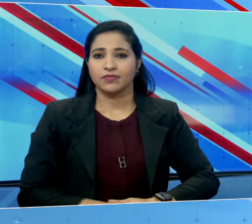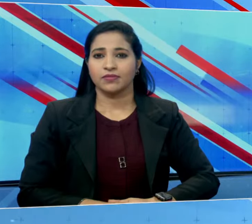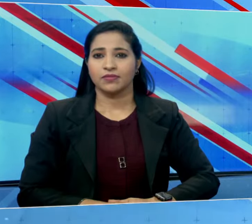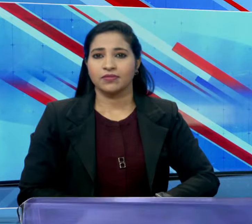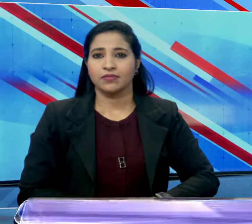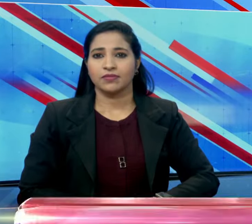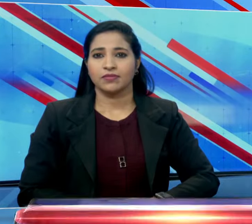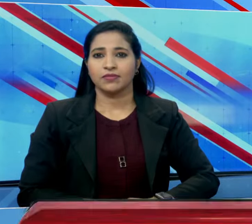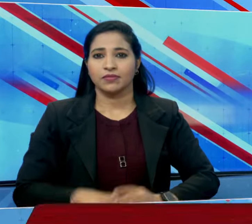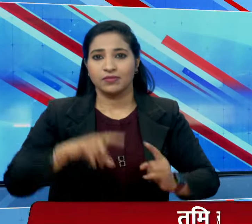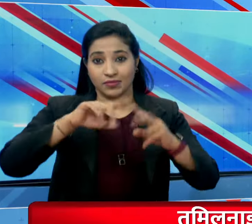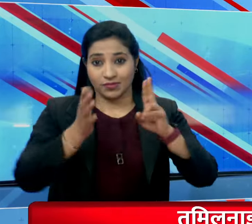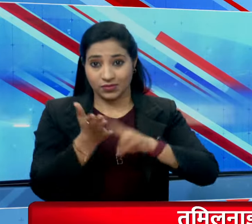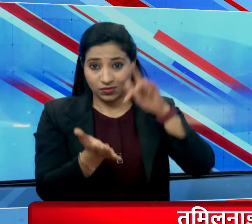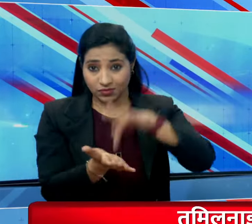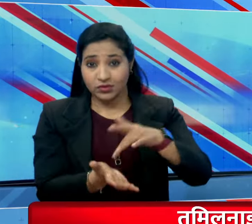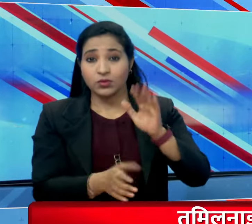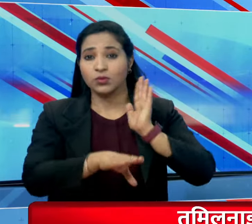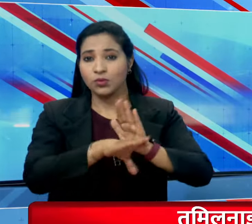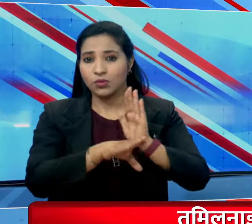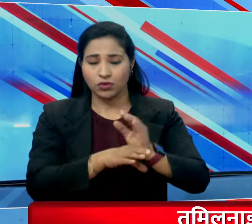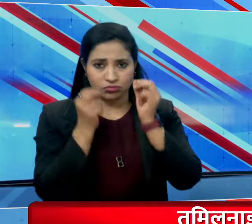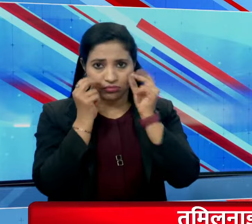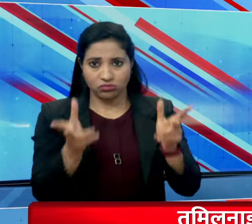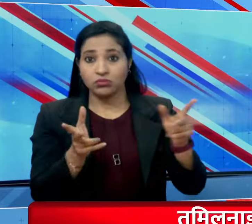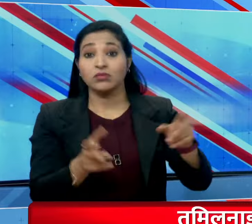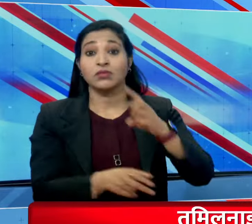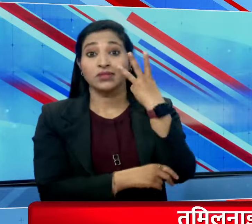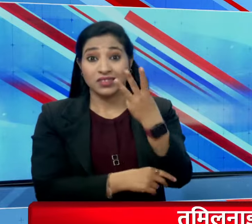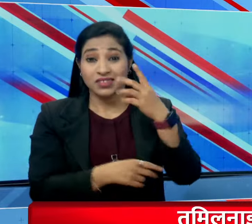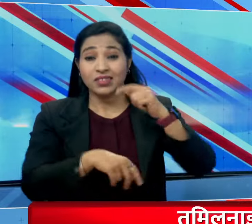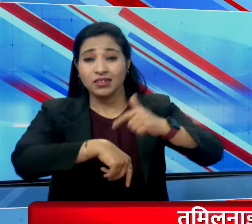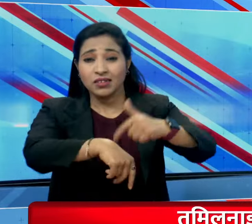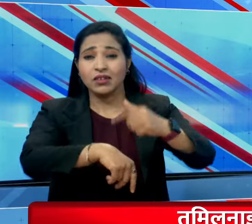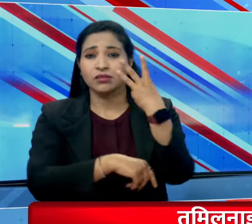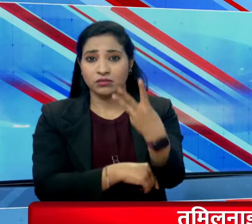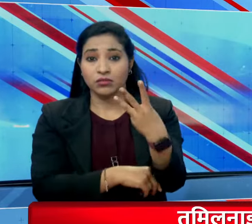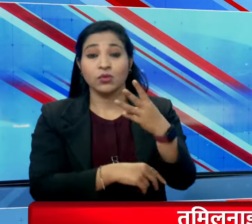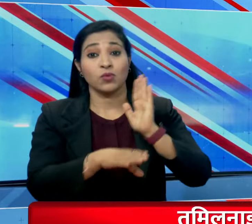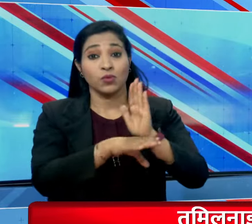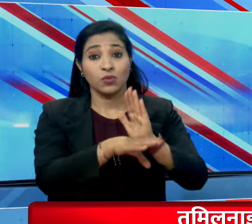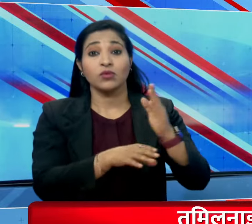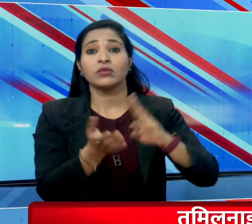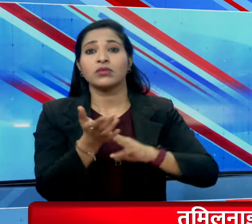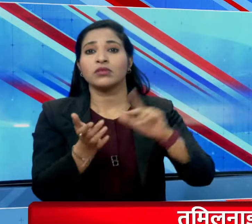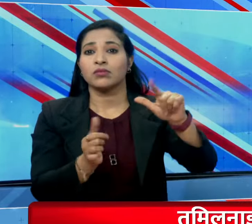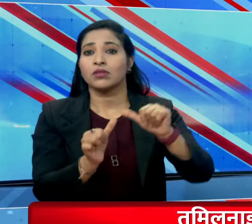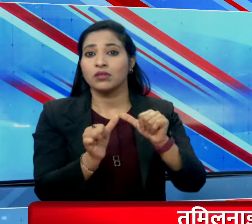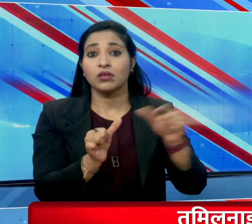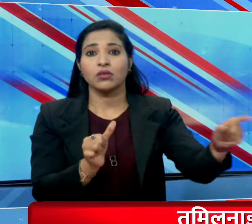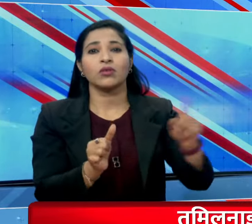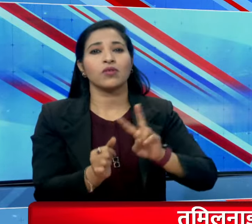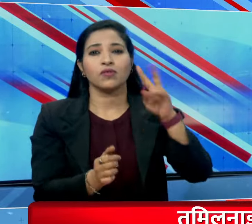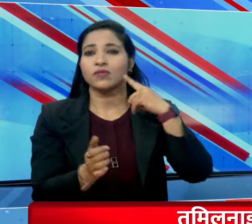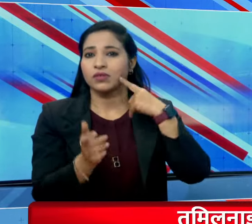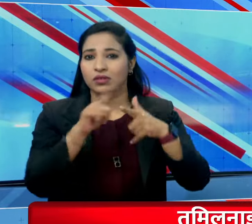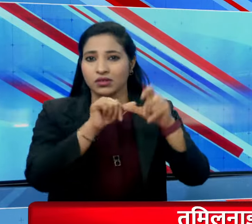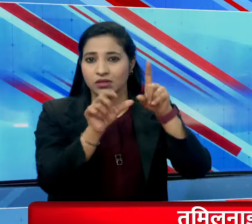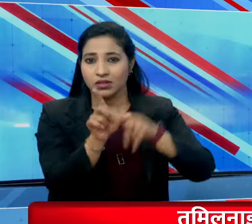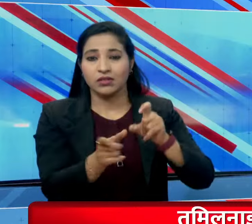पेशी तमिलनाडु में कांग्रेस को झटका तीन बार से कांग्रेस की विधायक विजय धारिणी बीजेपी में शामिल वहीं